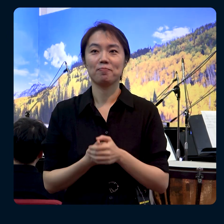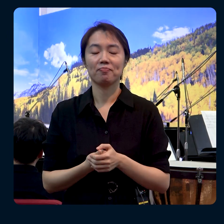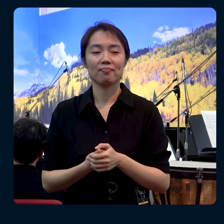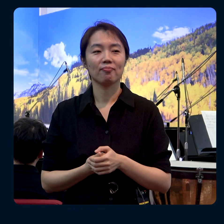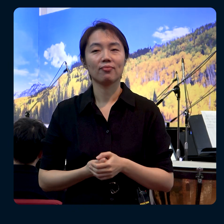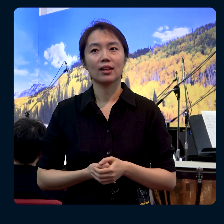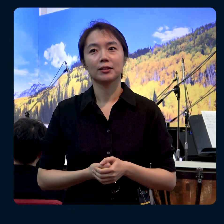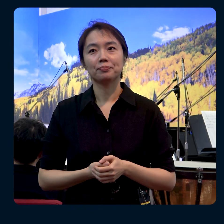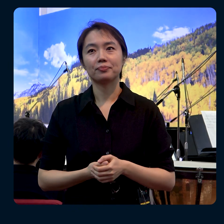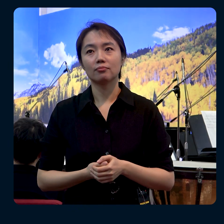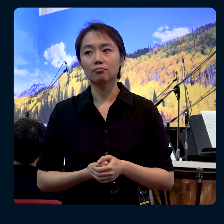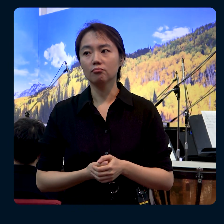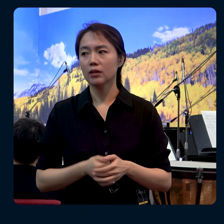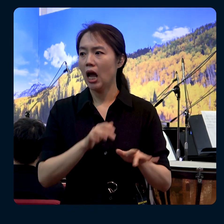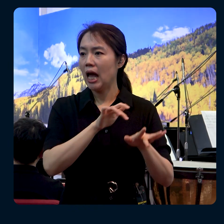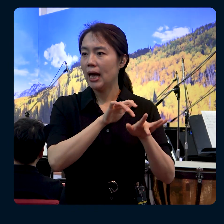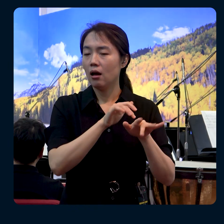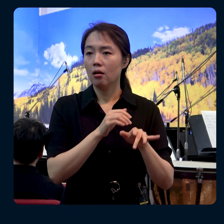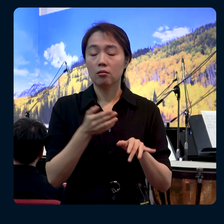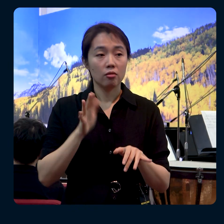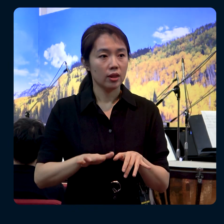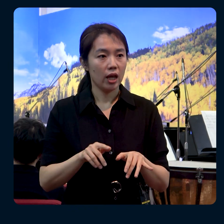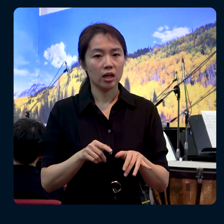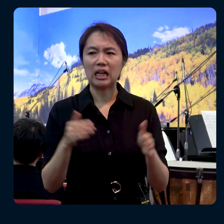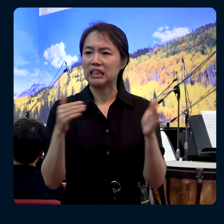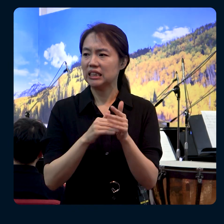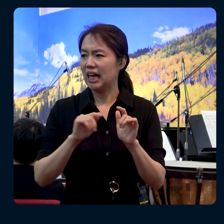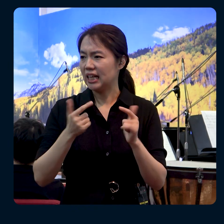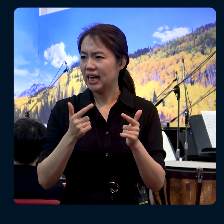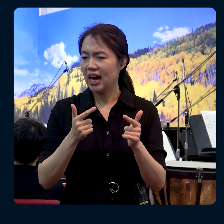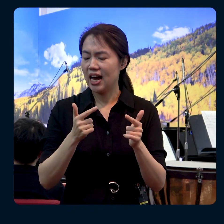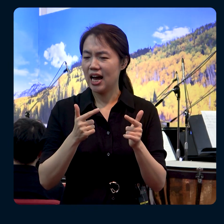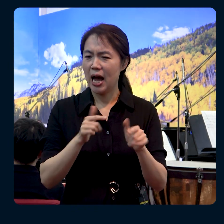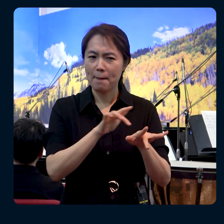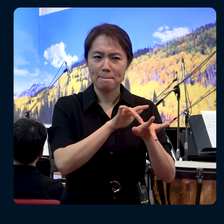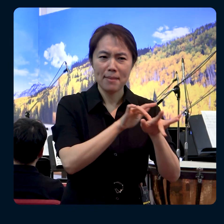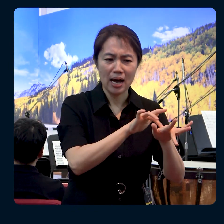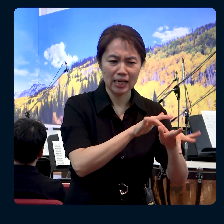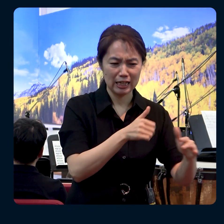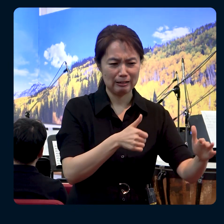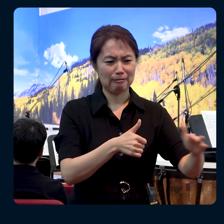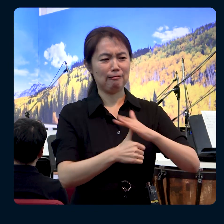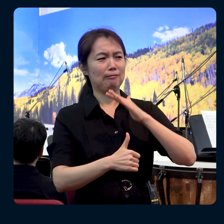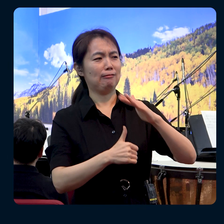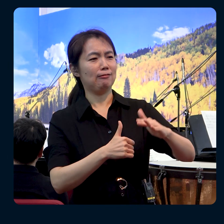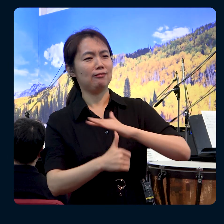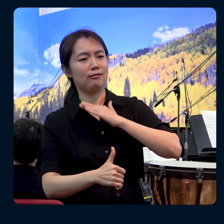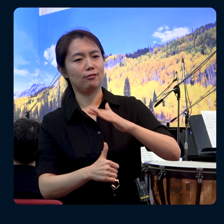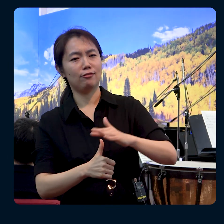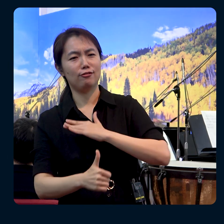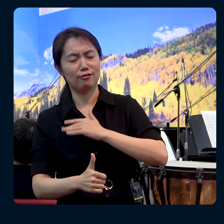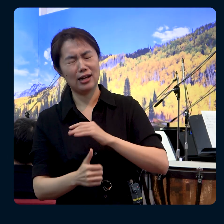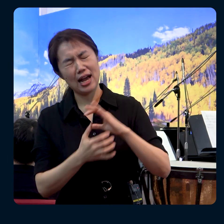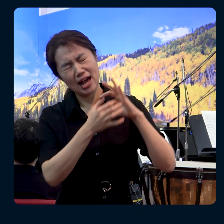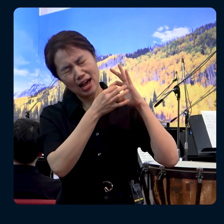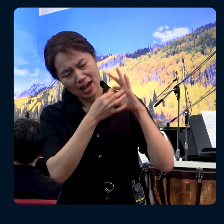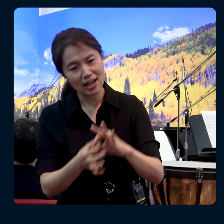아니었습니다. 마귀의 공격이 그렇게 간단하지 않아요. 여러분, 정말 집요하고 끝장 보는 것이 마귀